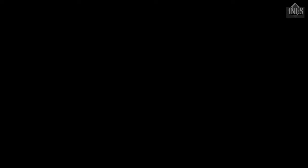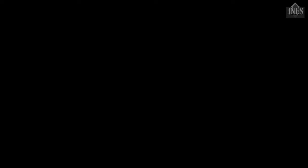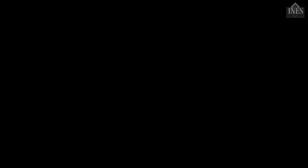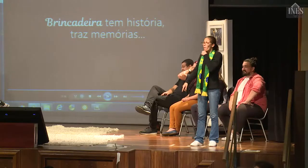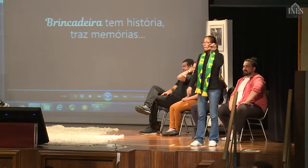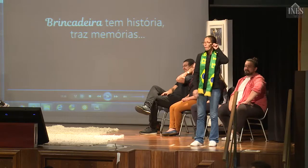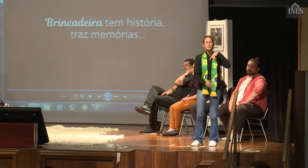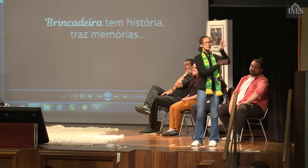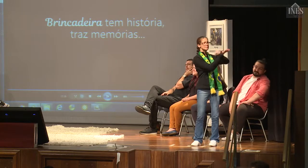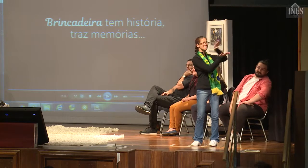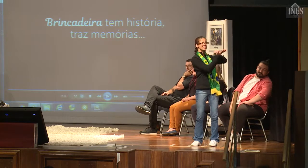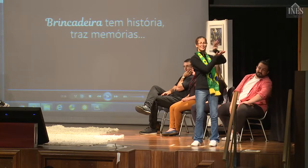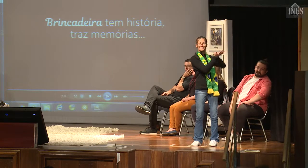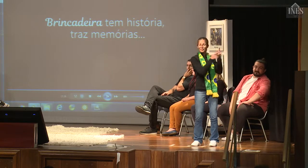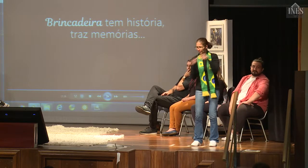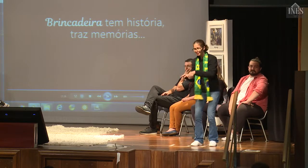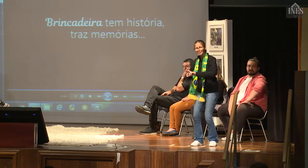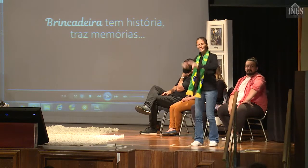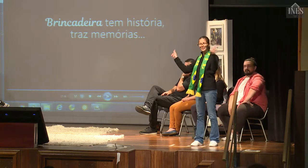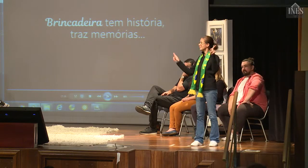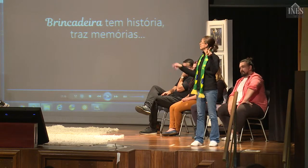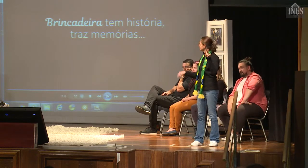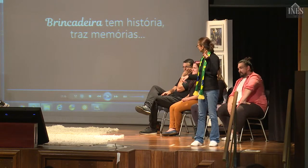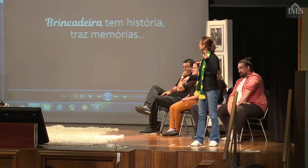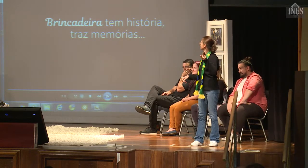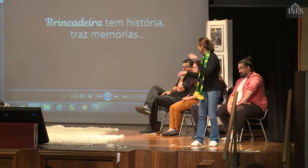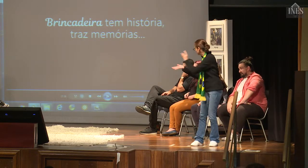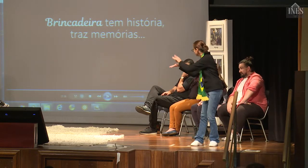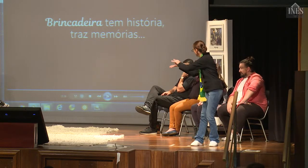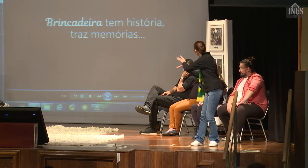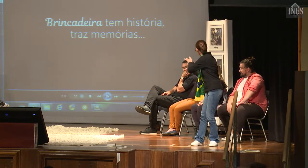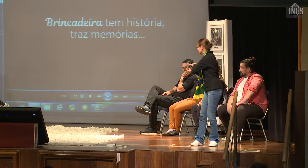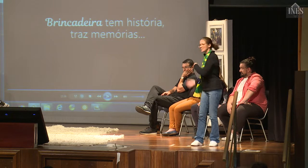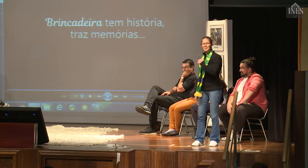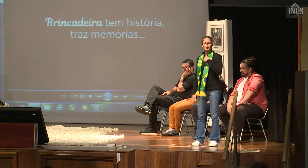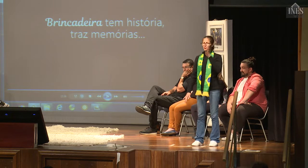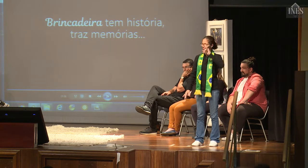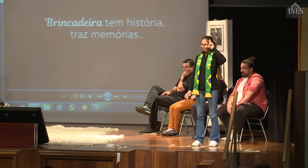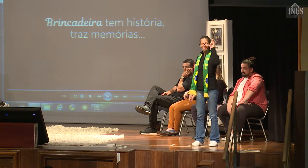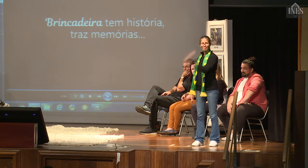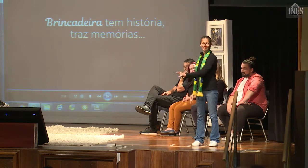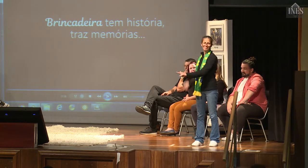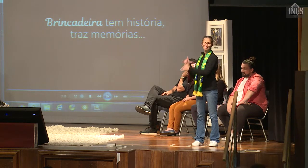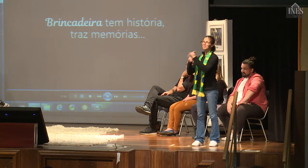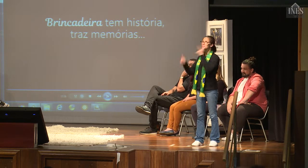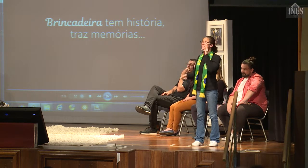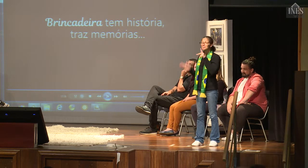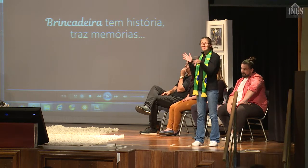elefante. Então, sempre eu copiava, era diferente, não é mesmo? Então, eu amei entrar